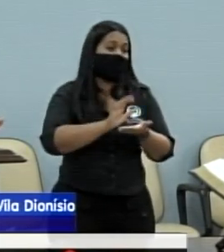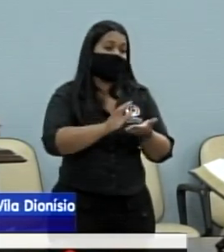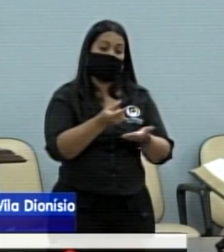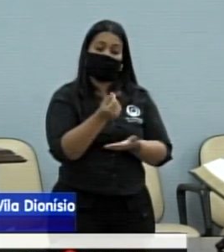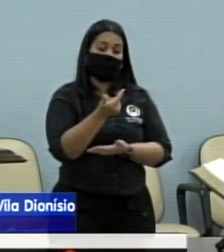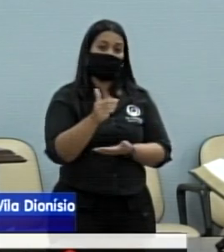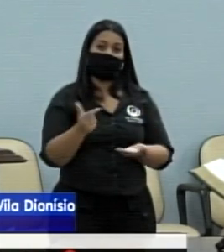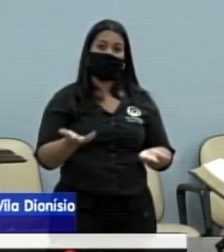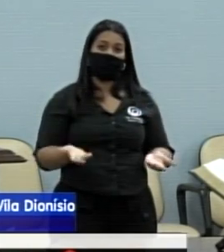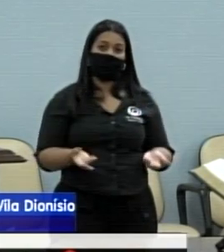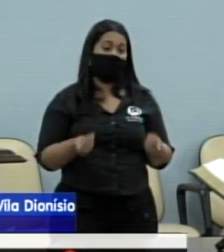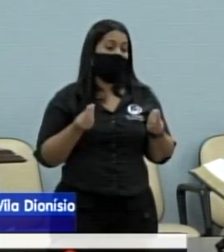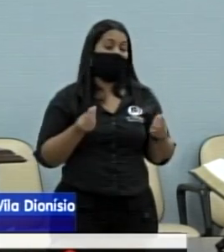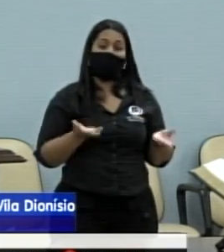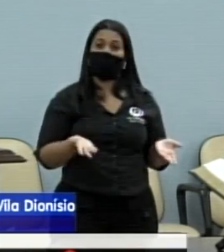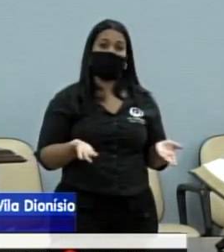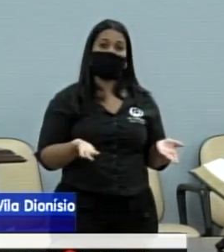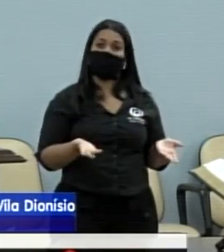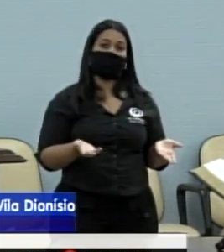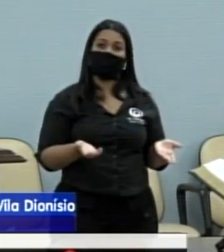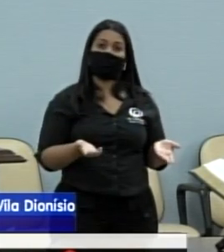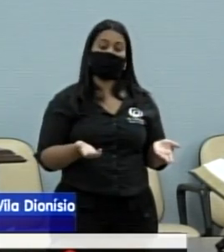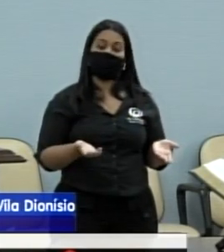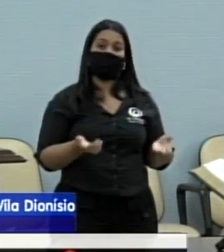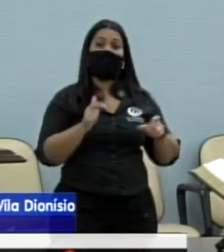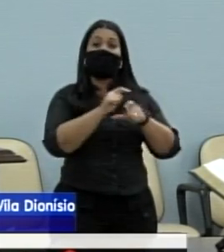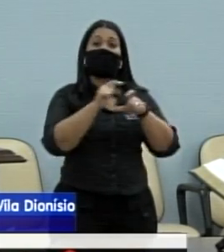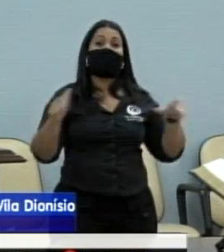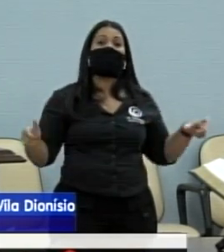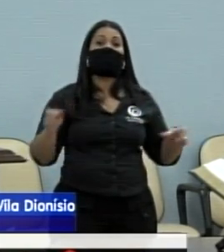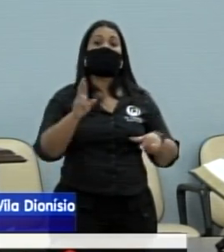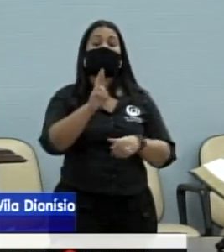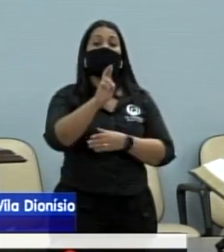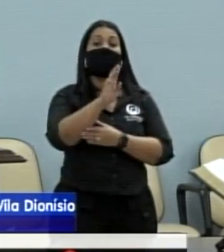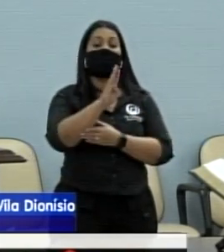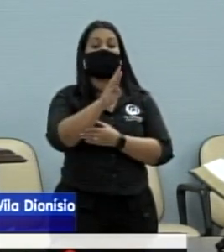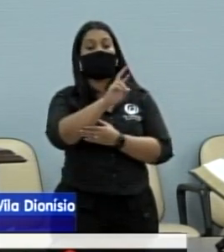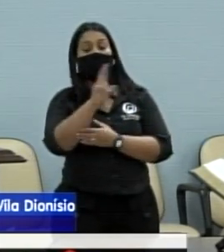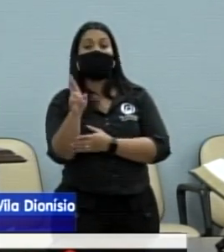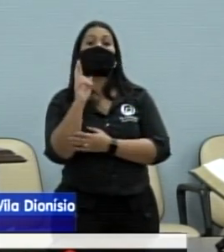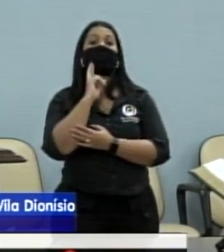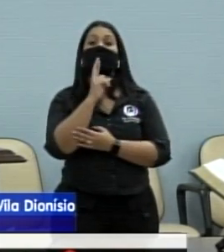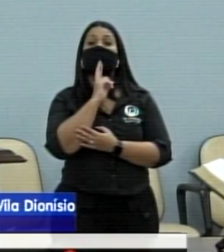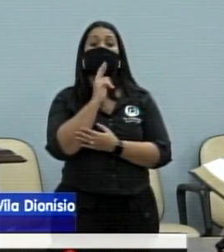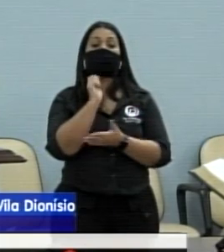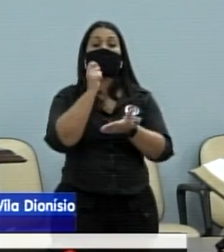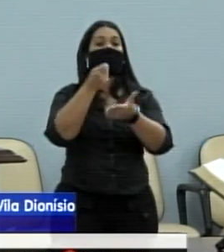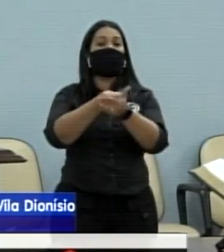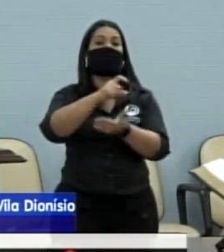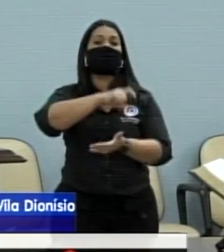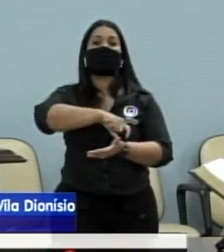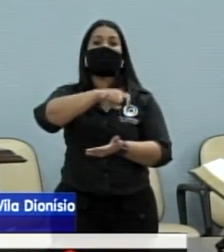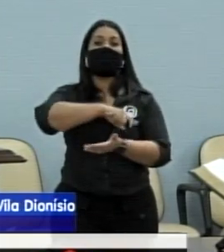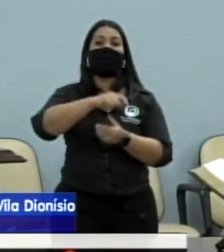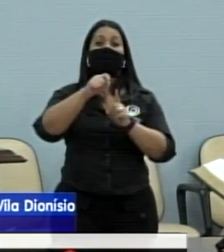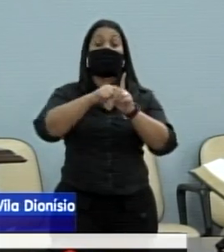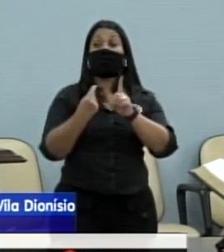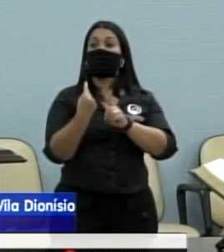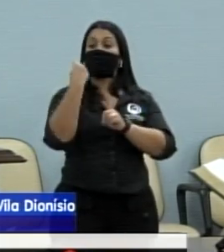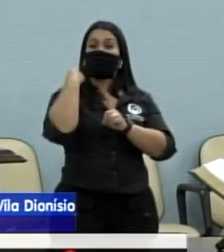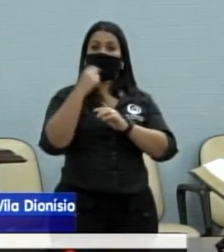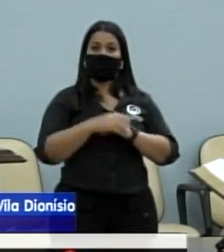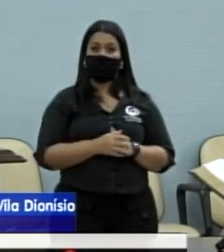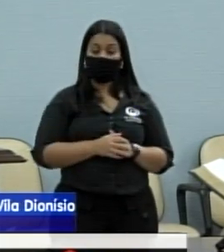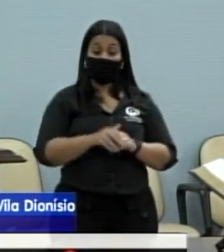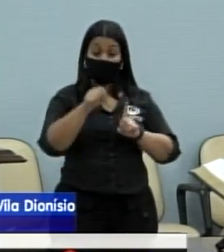Não tem como. Na verdade, a maior parte dos bares e restaurantes não pagou o salário do mês passado. Tá? O